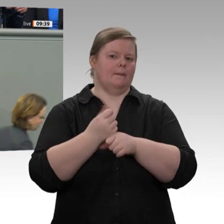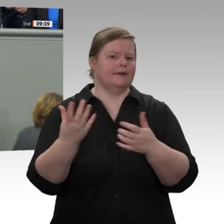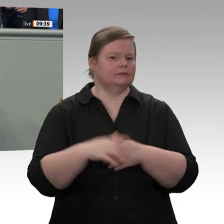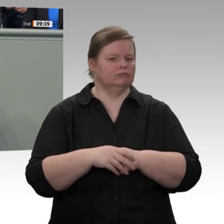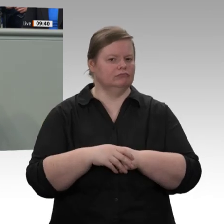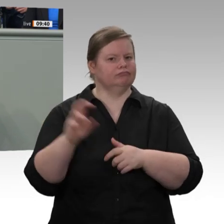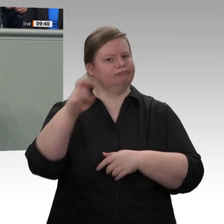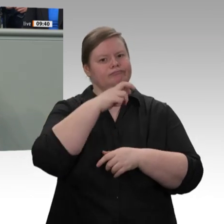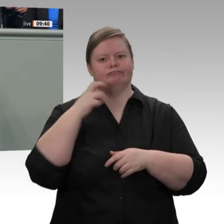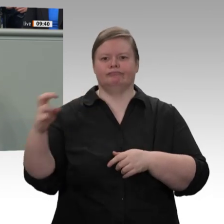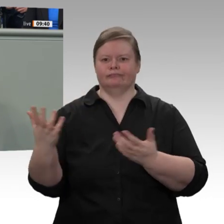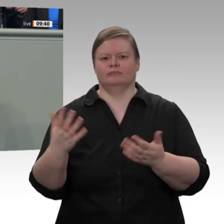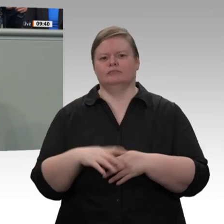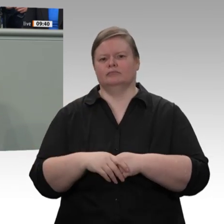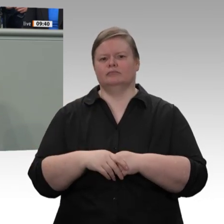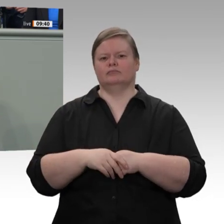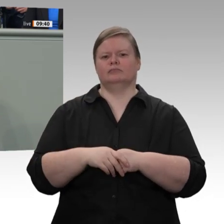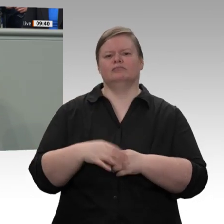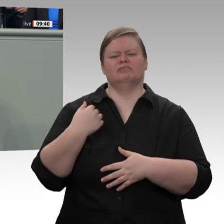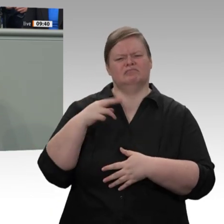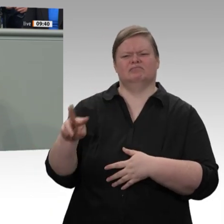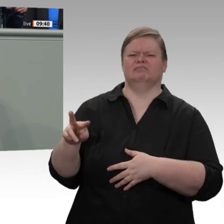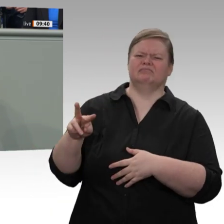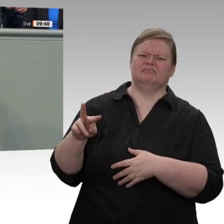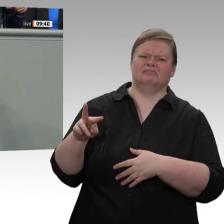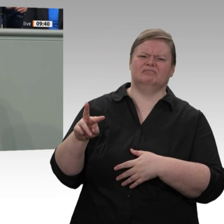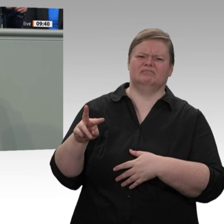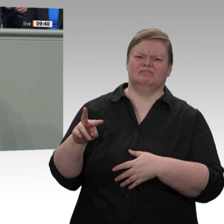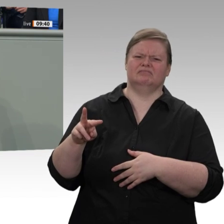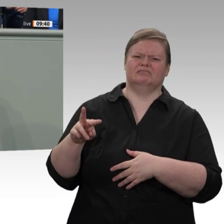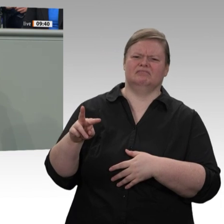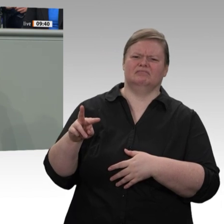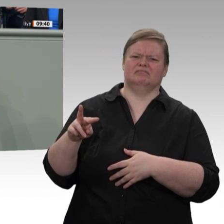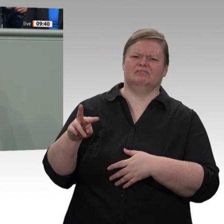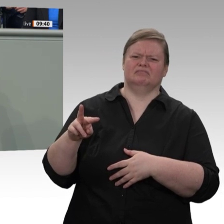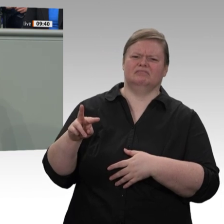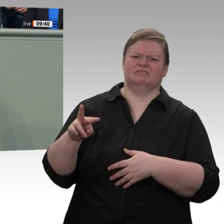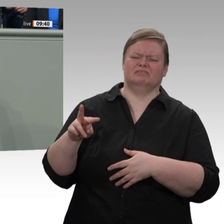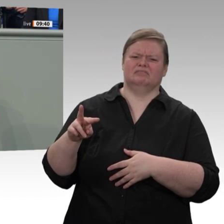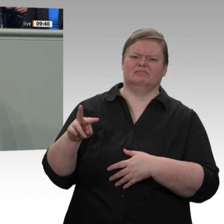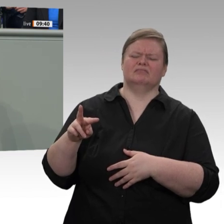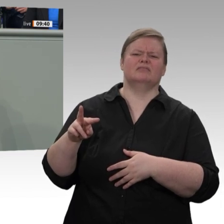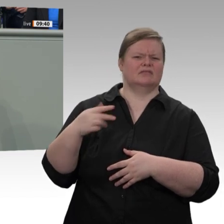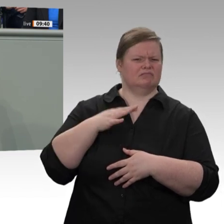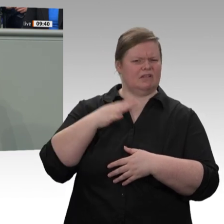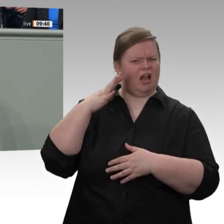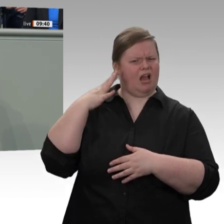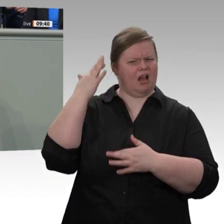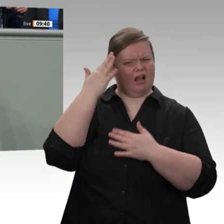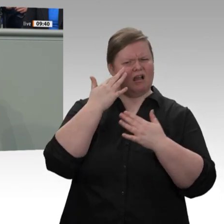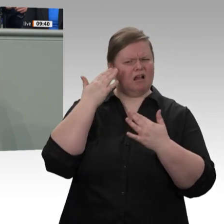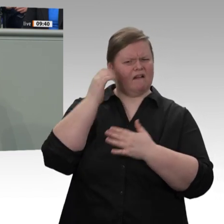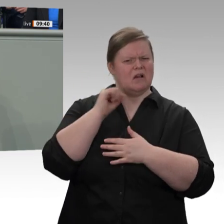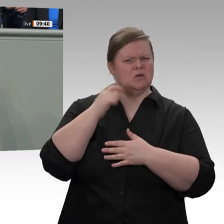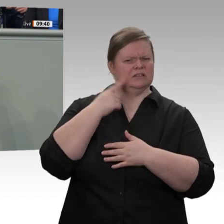Meine Damen und Herren, in den Tagen von NSU, Kassel, Halle und Hanau mache ich mir aber oft Gedanken über den Satz meiner